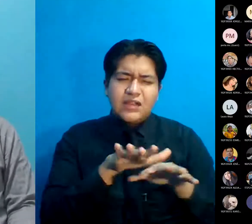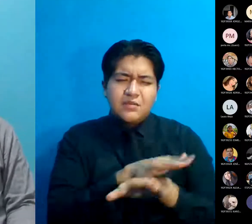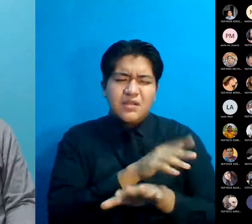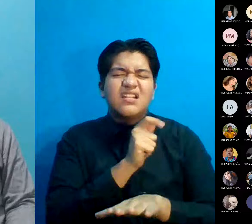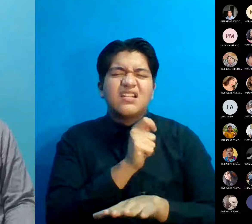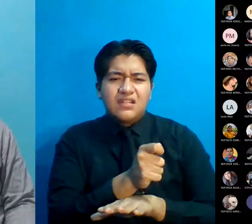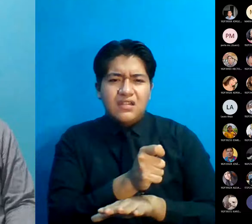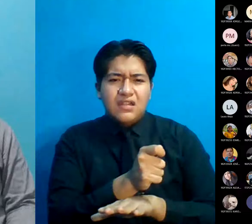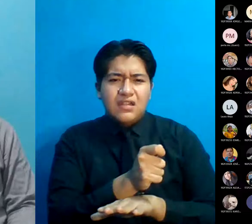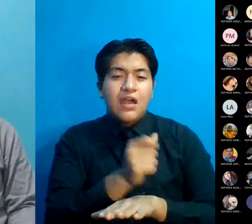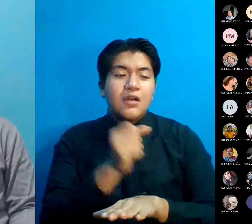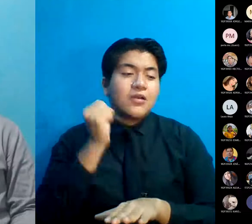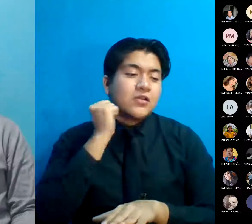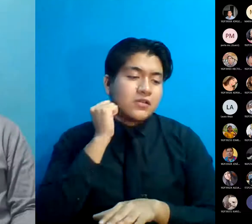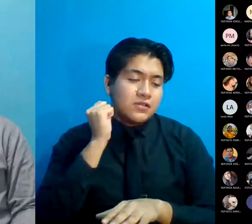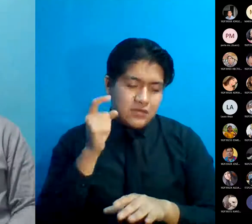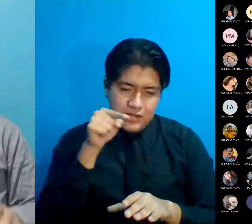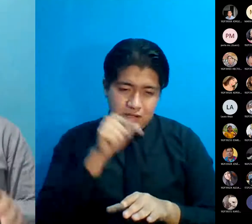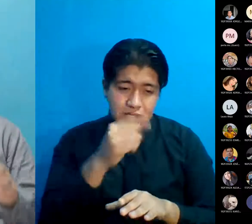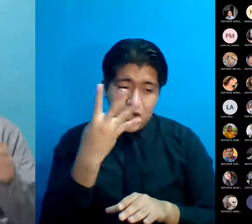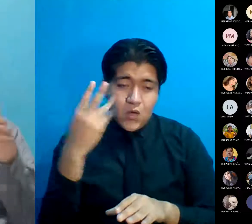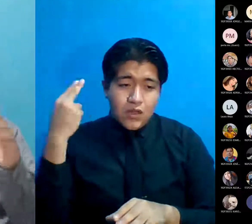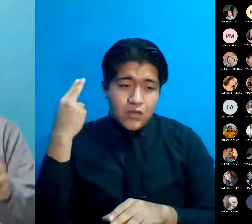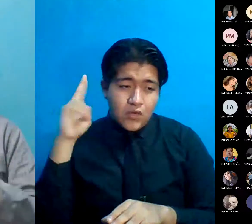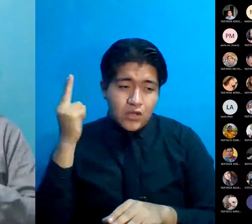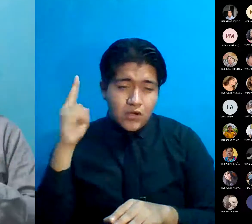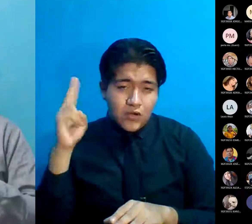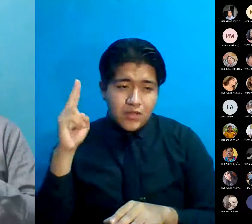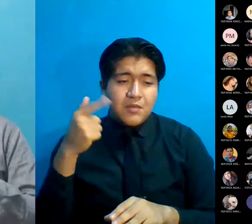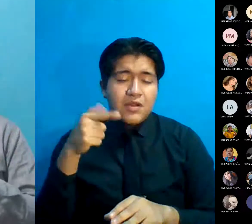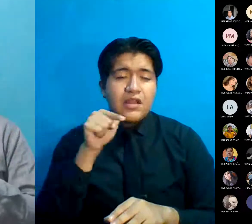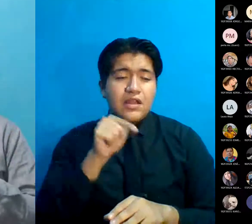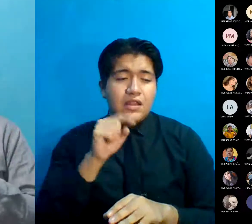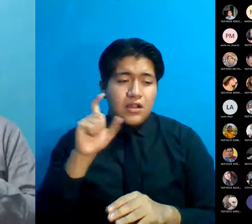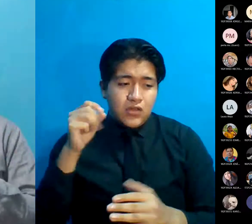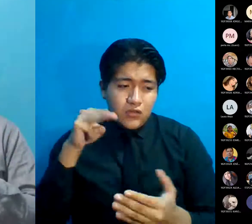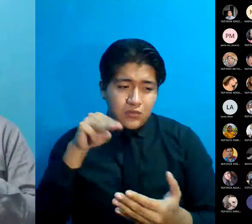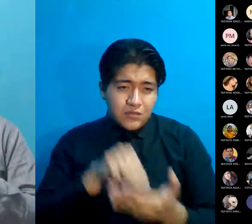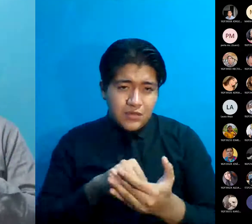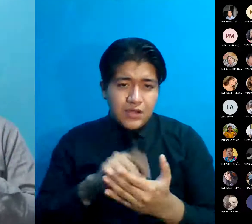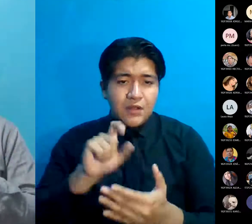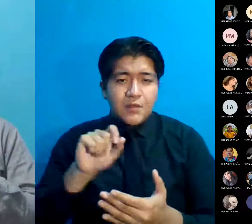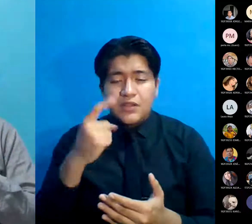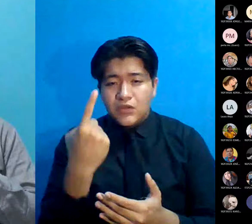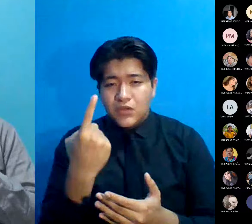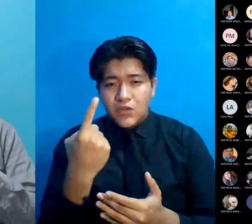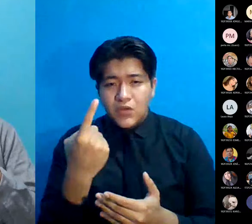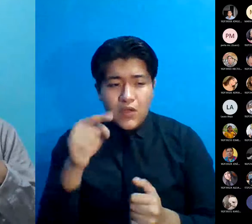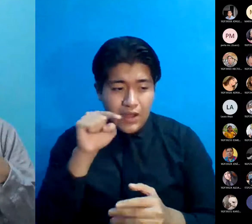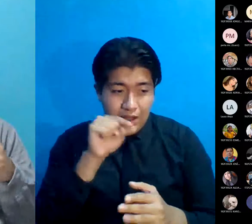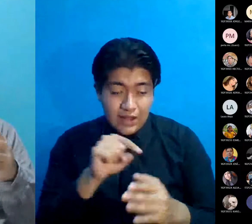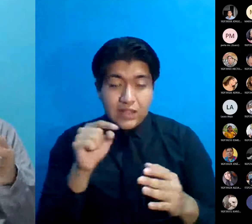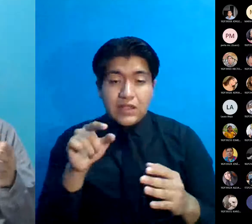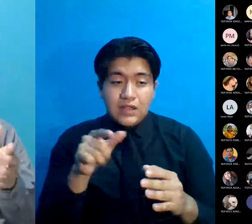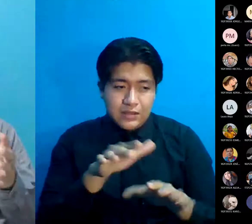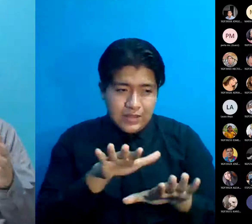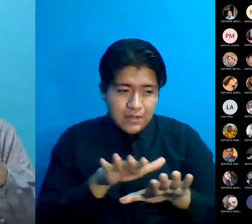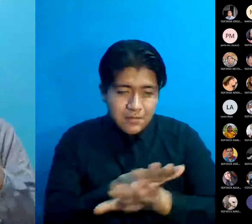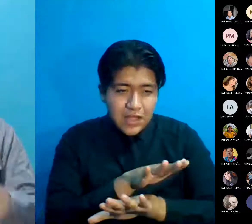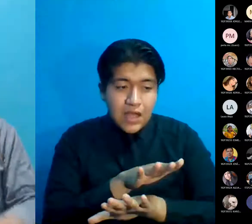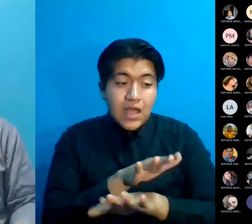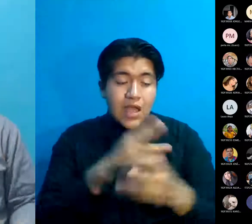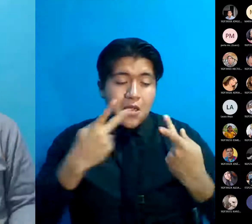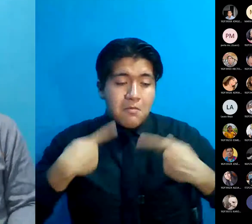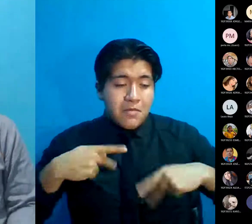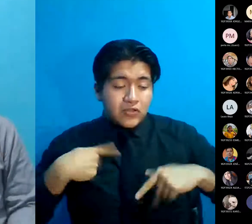en el Senado el 4 de noviembre de 2021, en el cual se da un énfasis también en la atención a las personas sordas en servicios